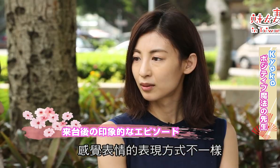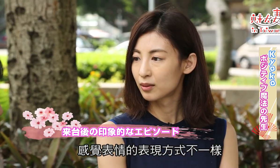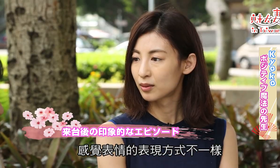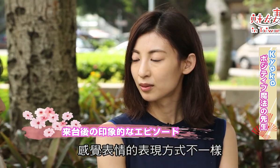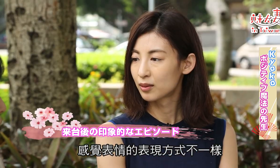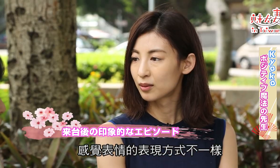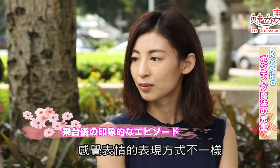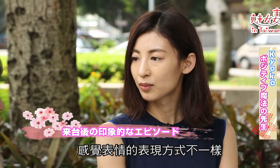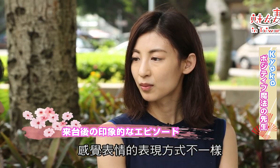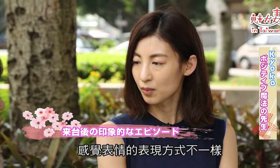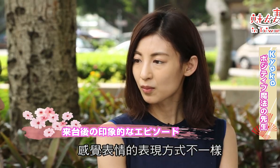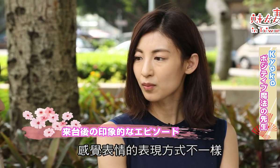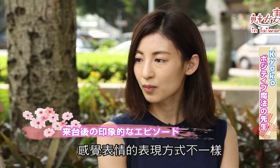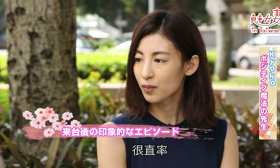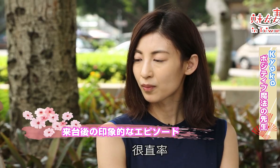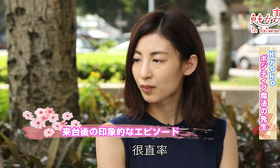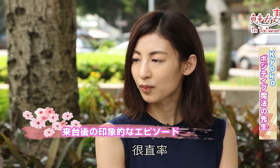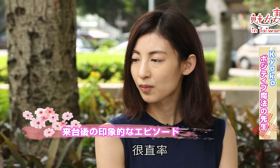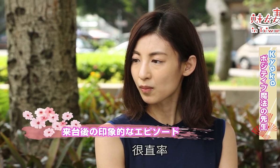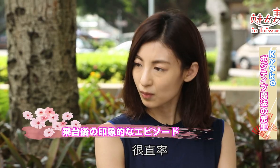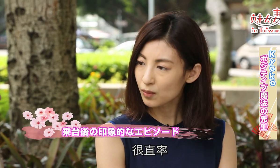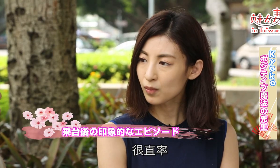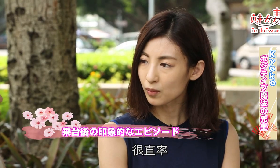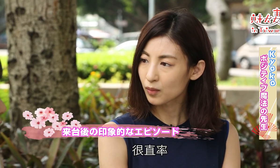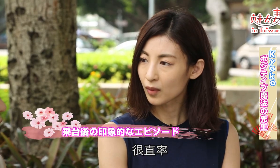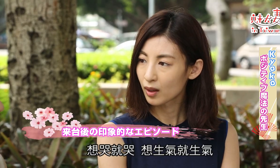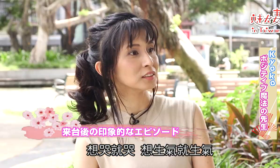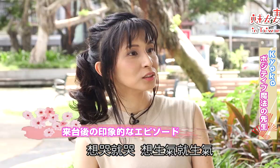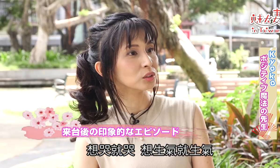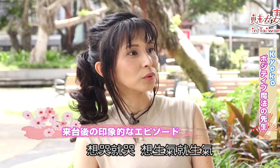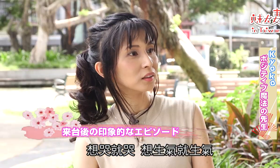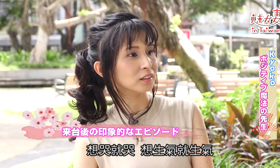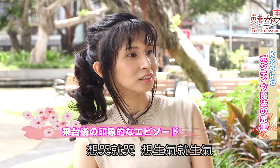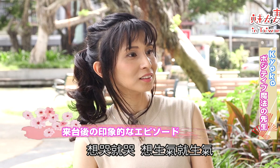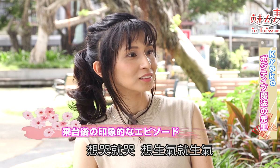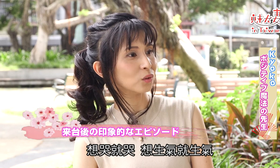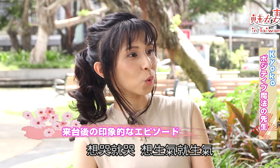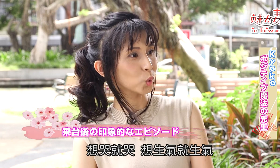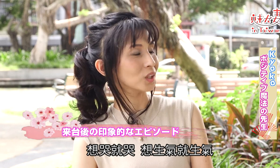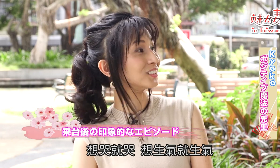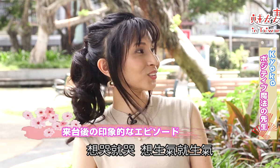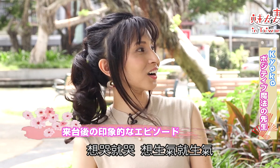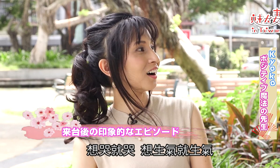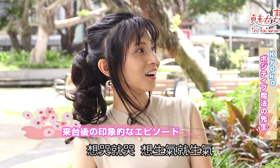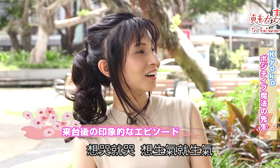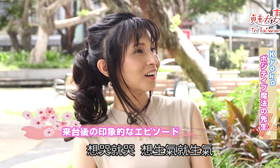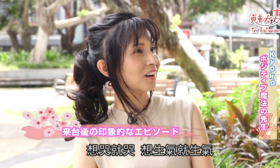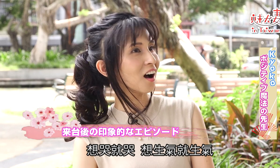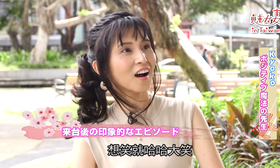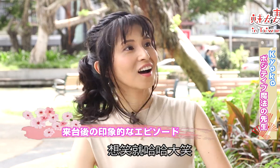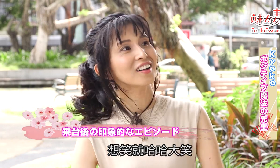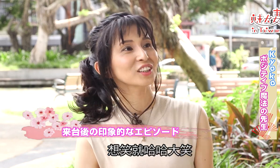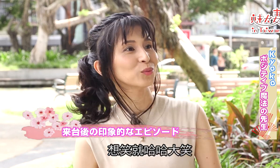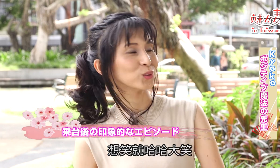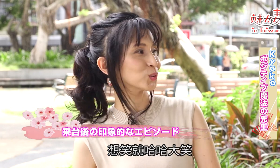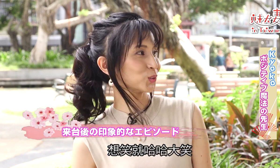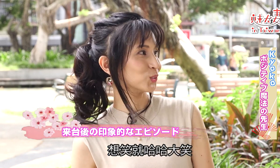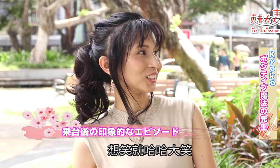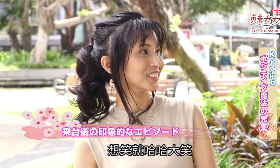ぱり感じたりしていて、ストレートというか、泣きたい時わーって泣いたりとか怒ったりとか、はははってものすごく笑ったり